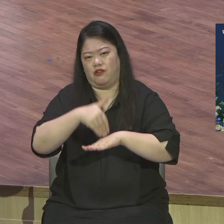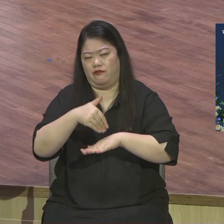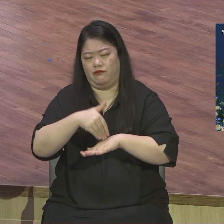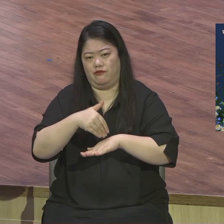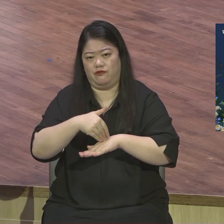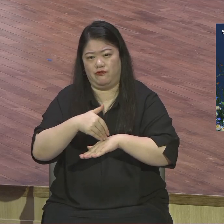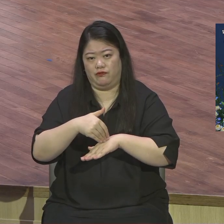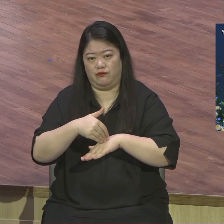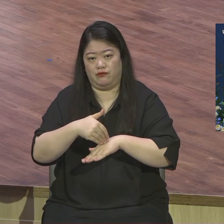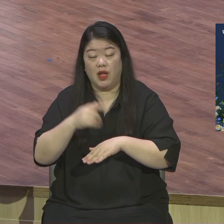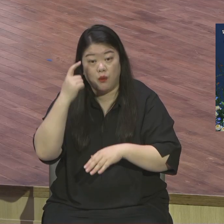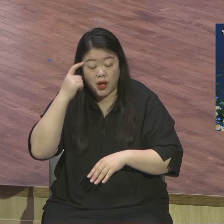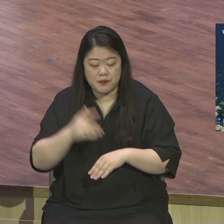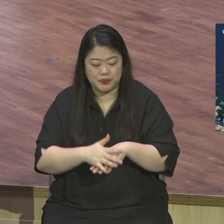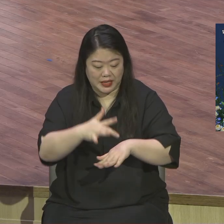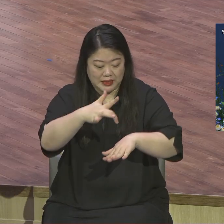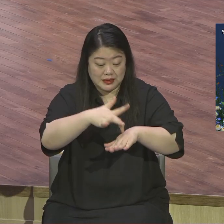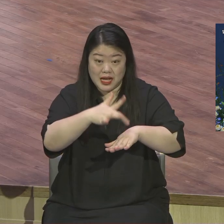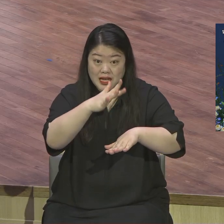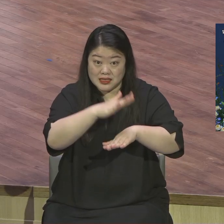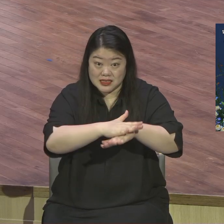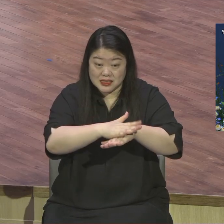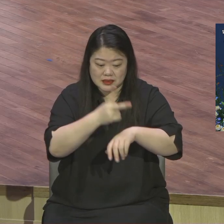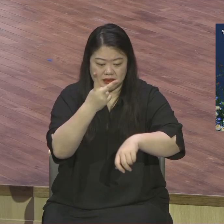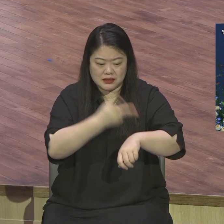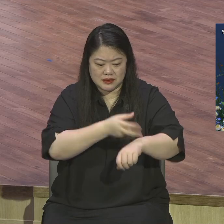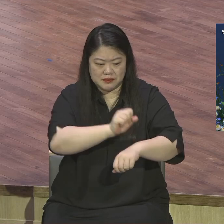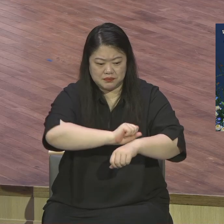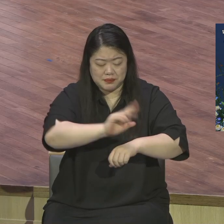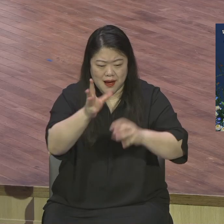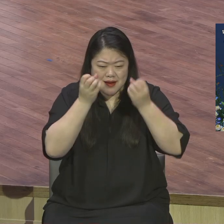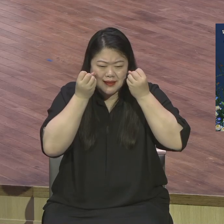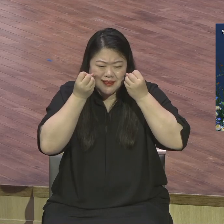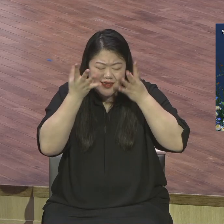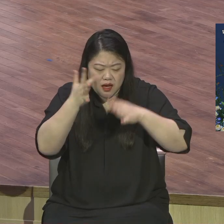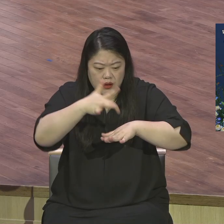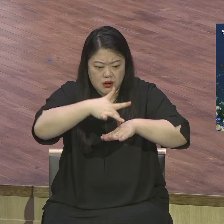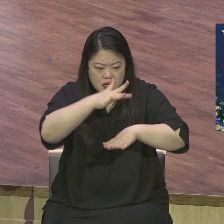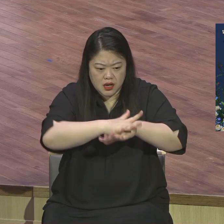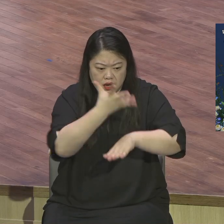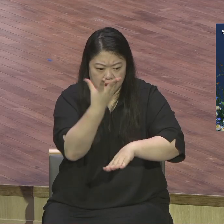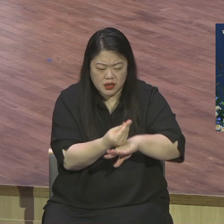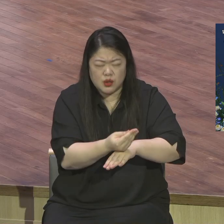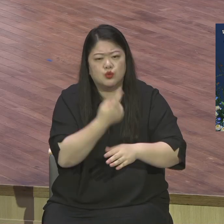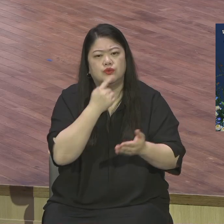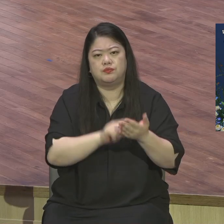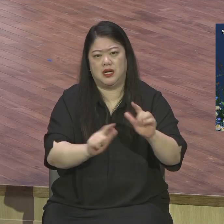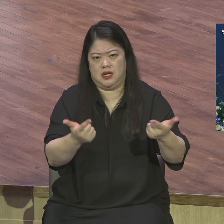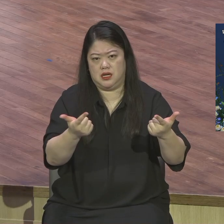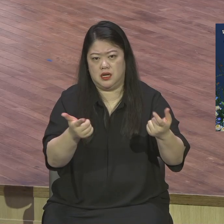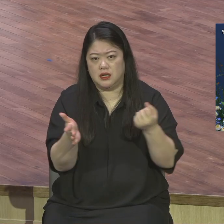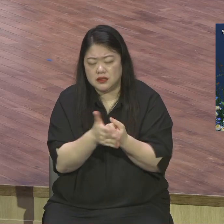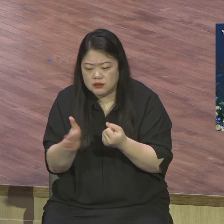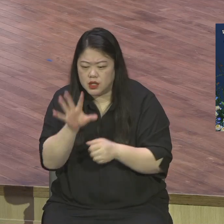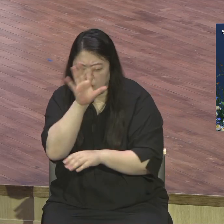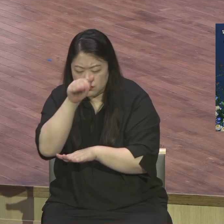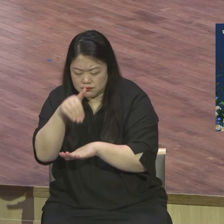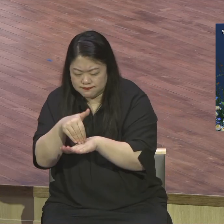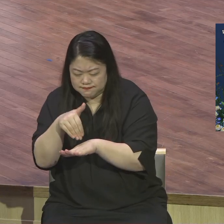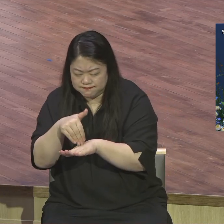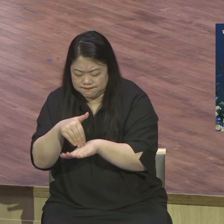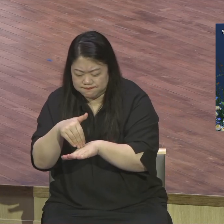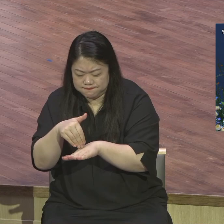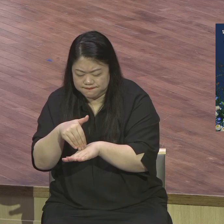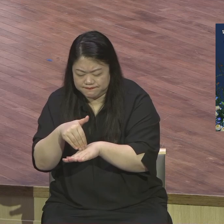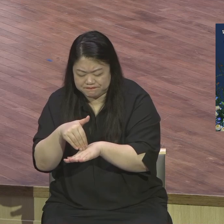체질이 하루아침에 바뀌는 게 아니란 말이에요. 훈련을 통해서 우리의 예습관 예체질을 바꾸는 겁니다. 예체질